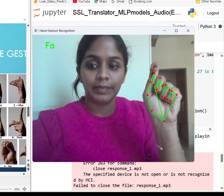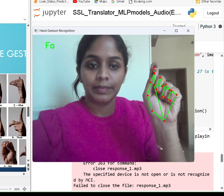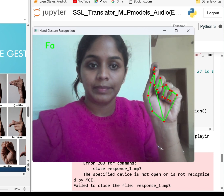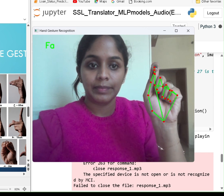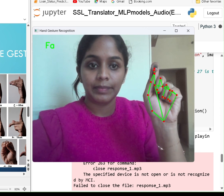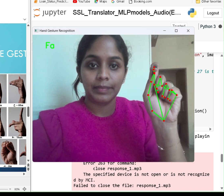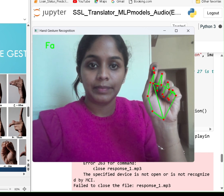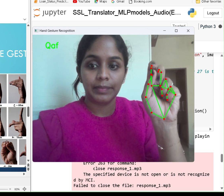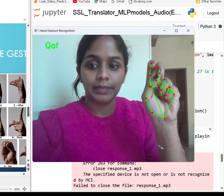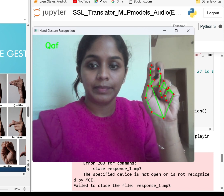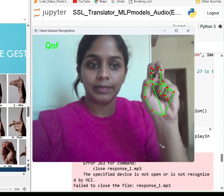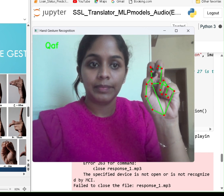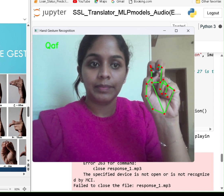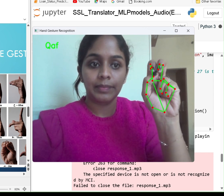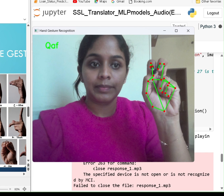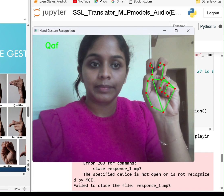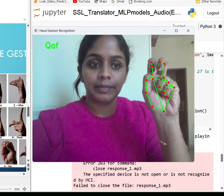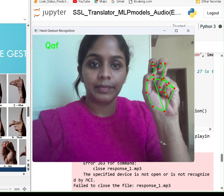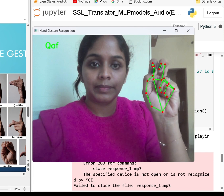ف